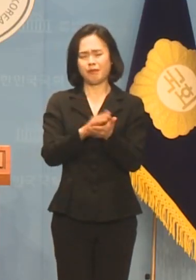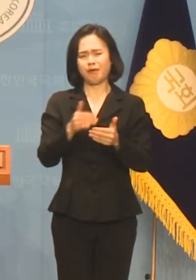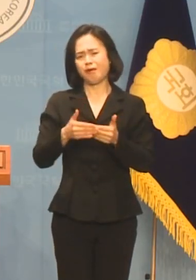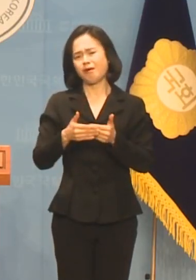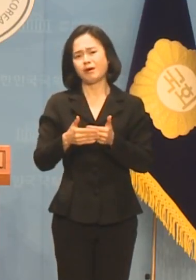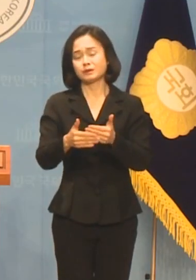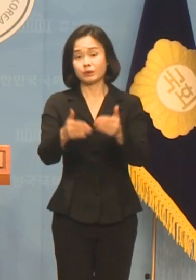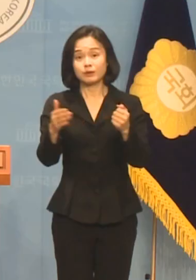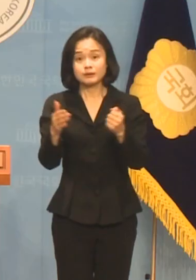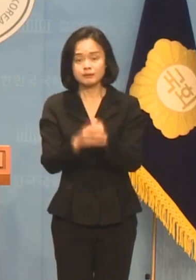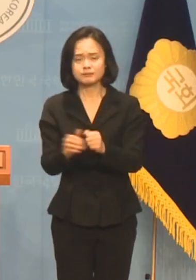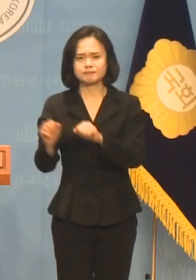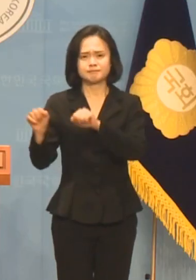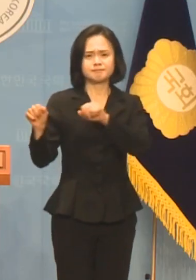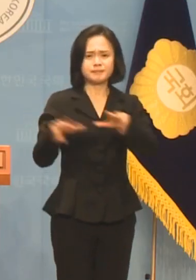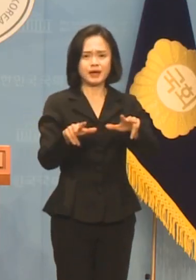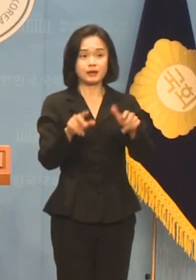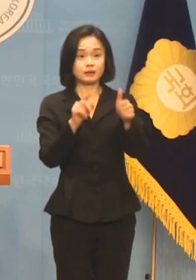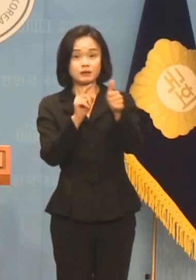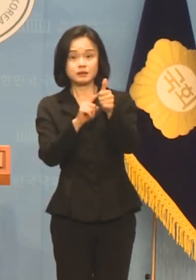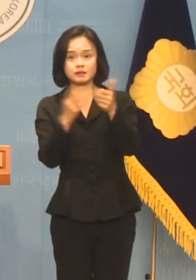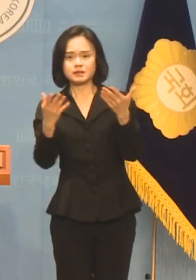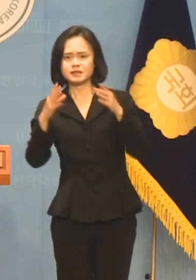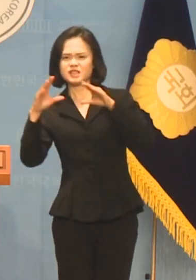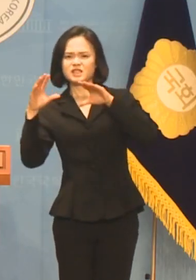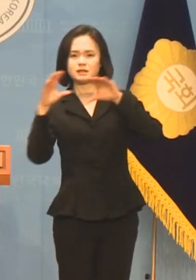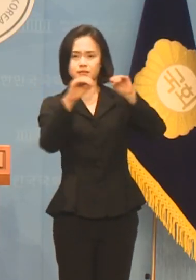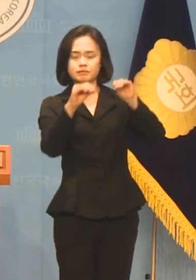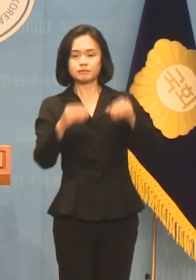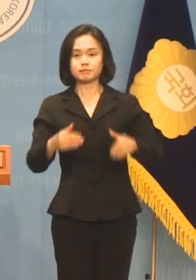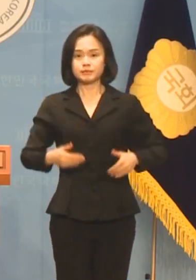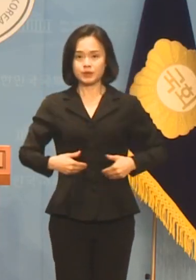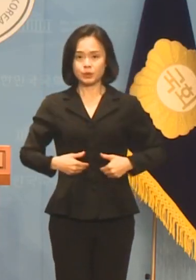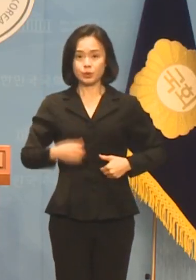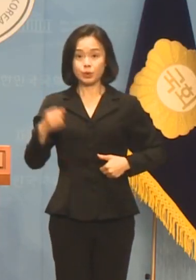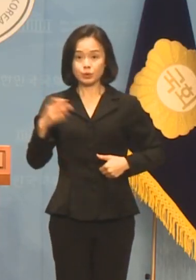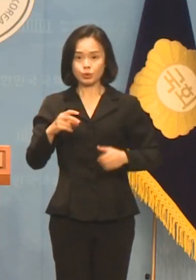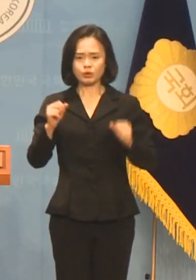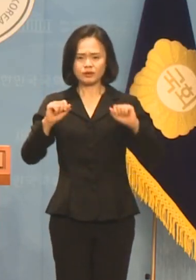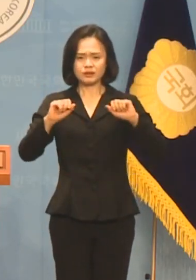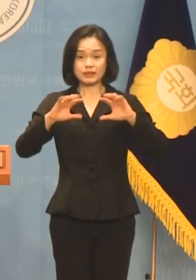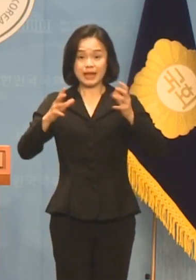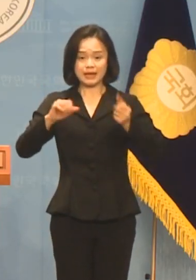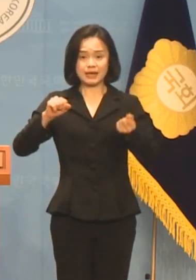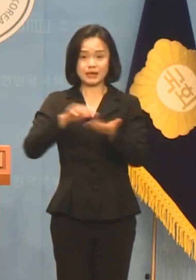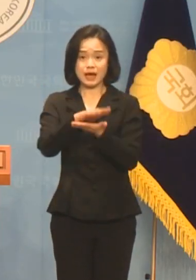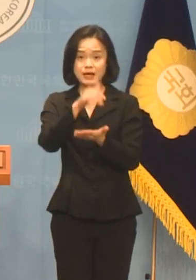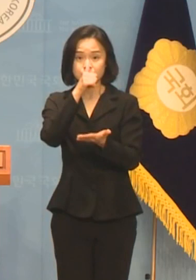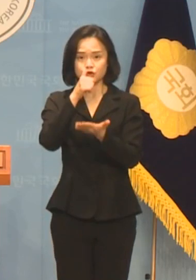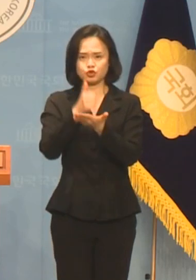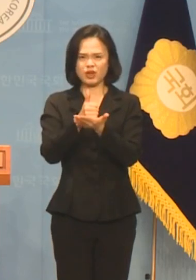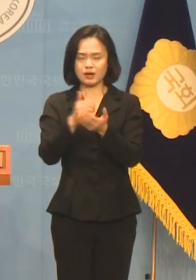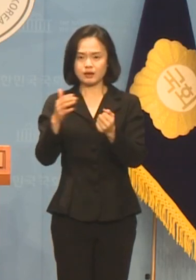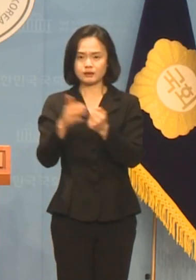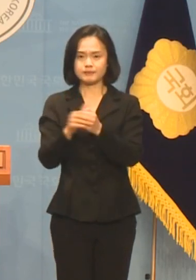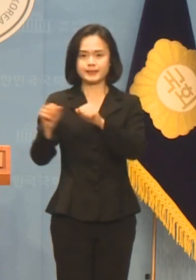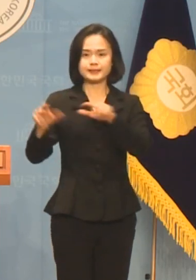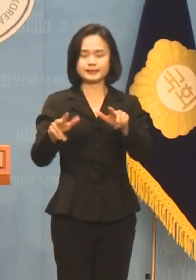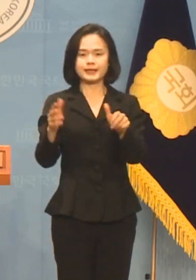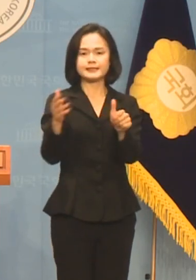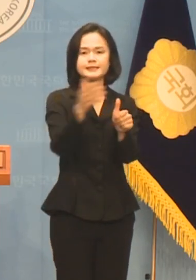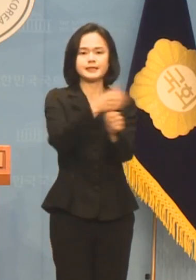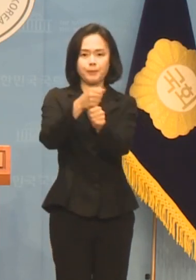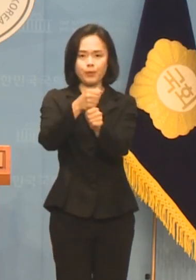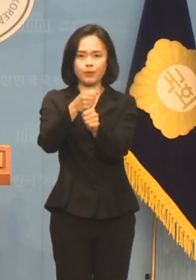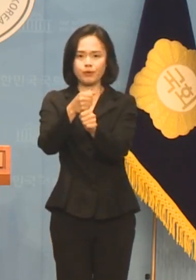직무 정지를 시켜야 하고 내란죄를 물어 긴급 체포, 압수수색 등의 수사를 전방위적으로 펼치며